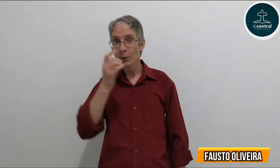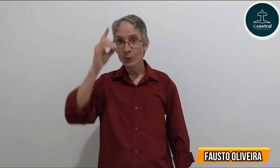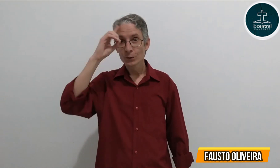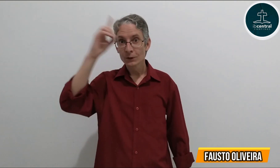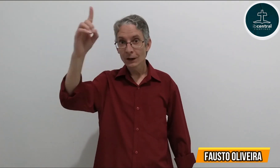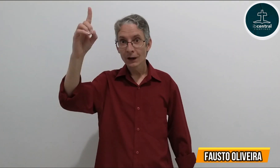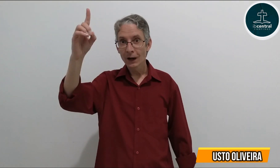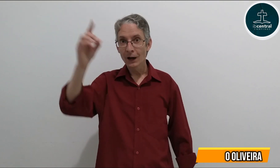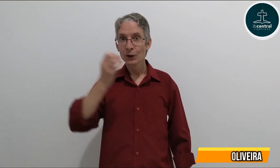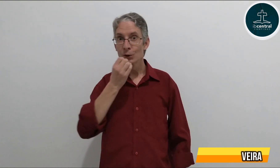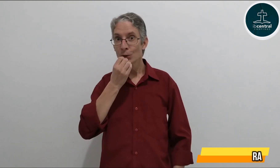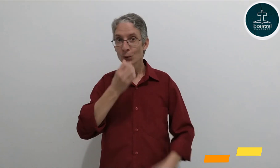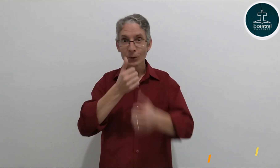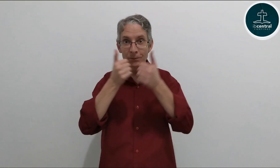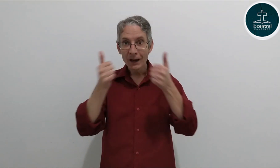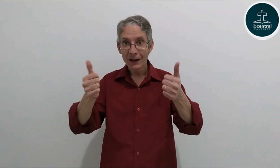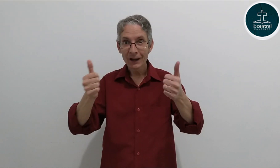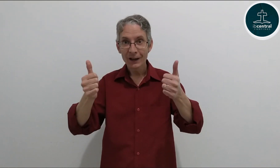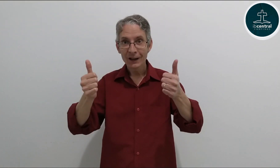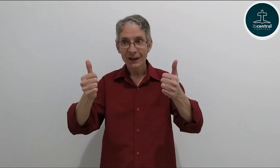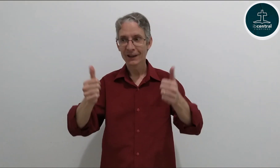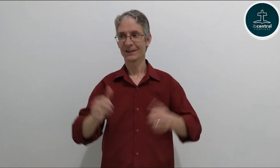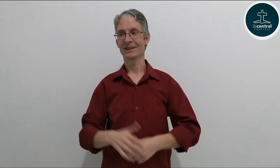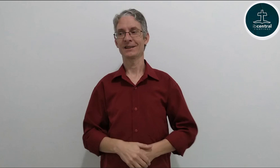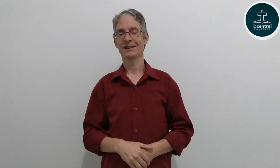Olá, bom dia, tudo bem?